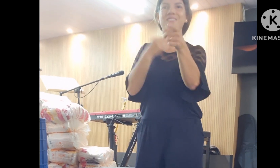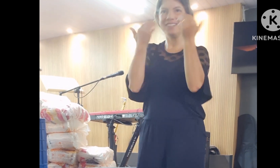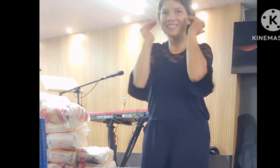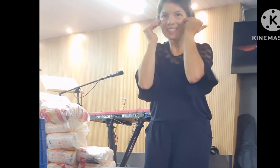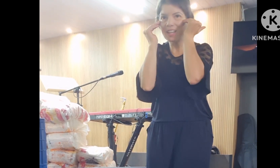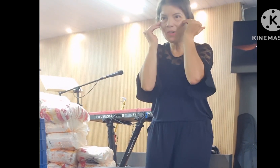Quem é você?